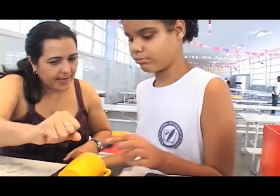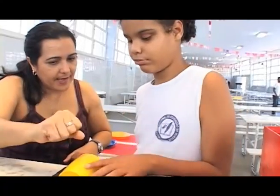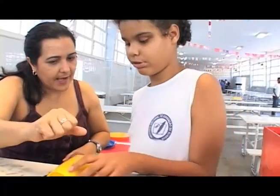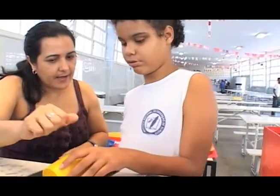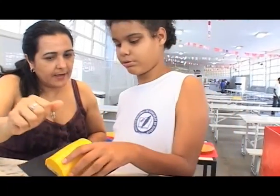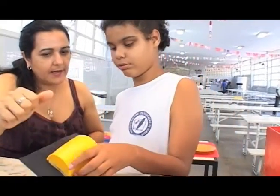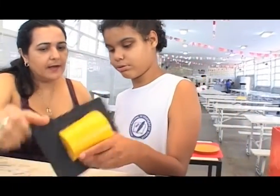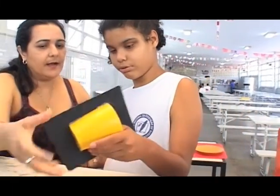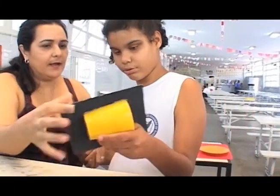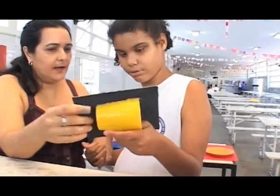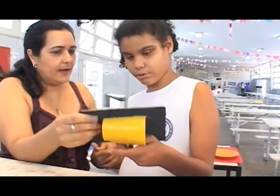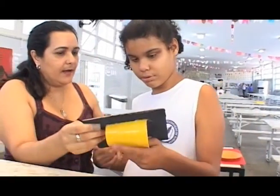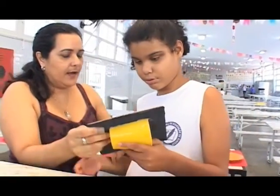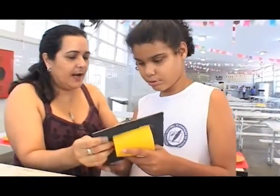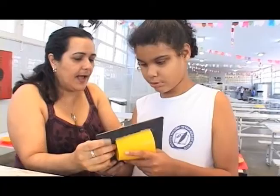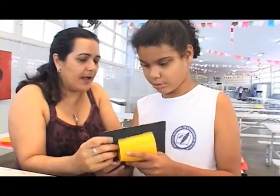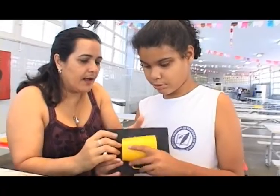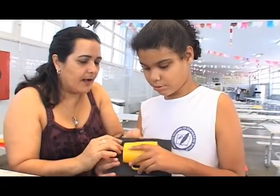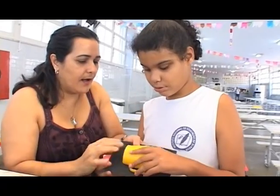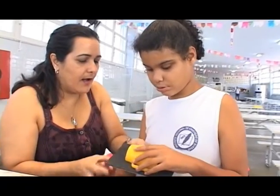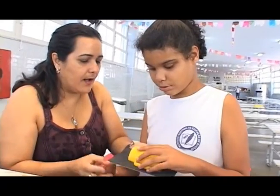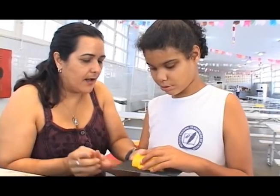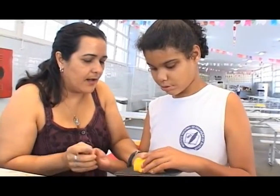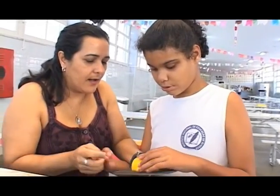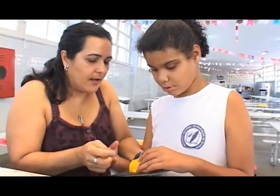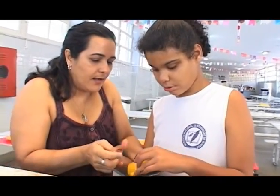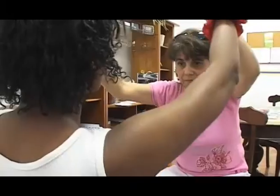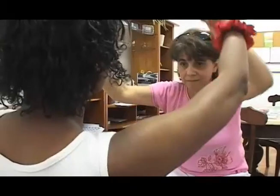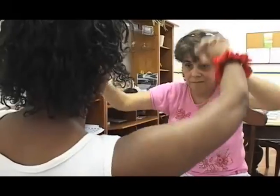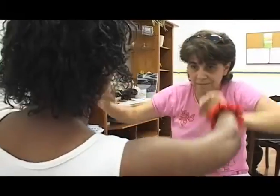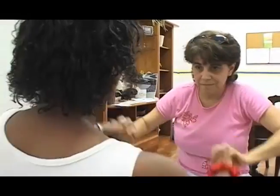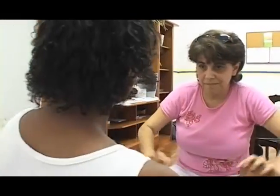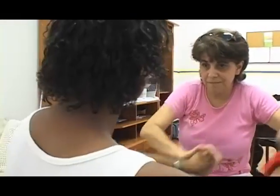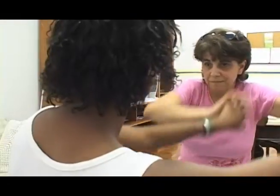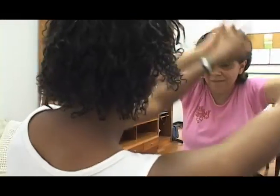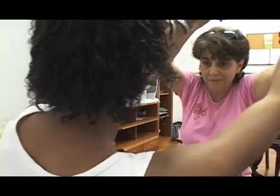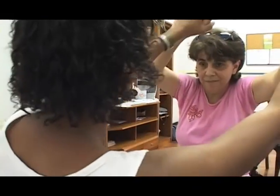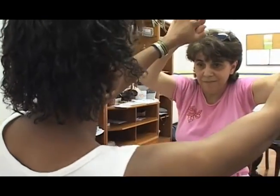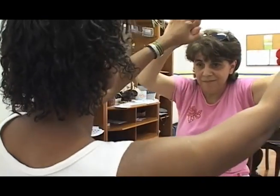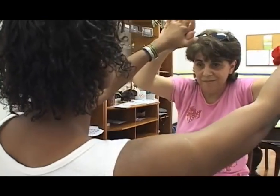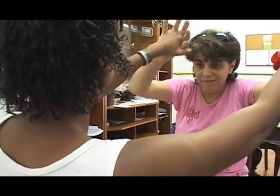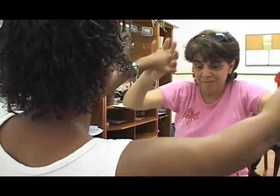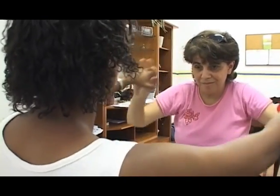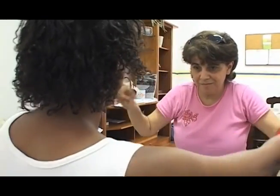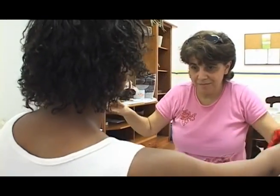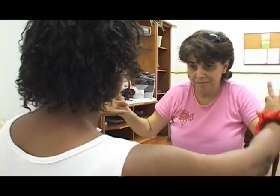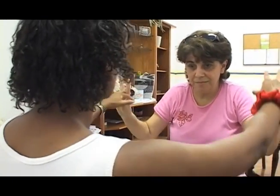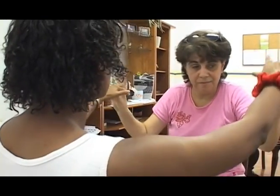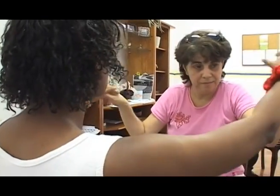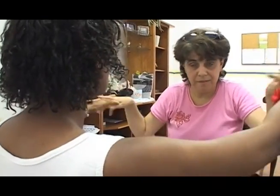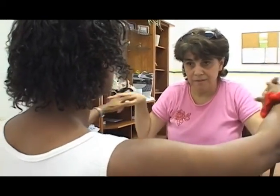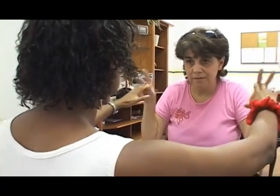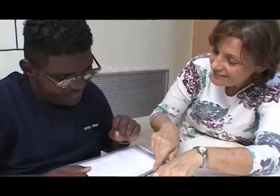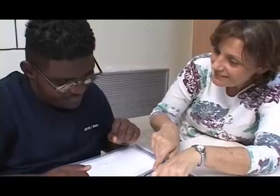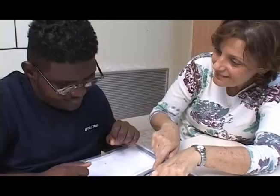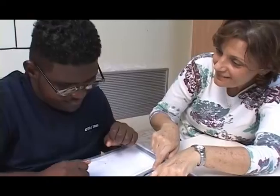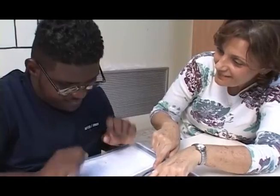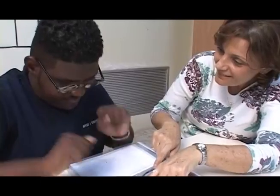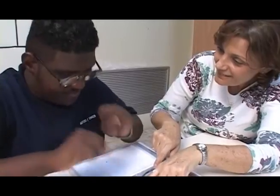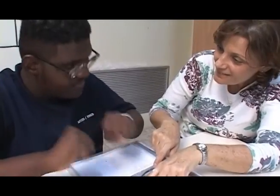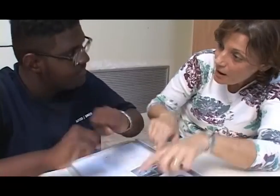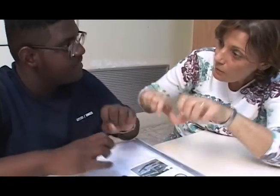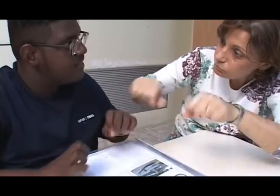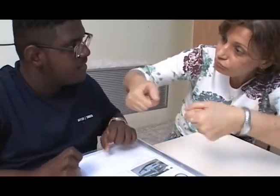comunicar ajustadas à sua capacidade perceptiva, como, por exemplo, língua de sinais tátil, língua de sinais em campo